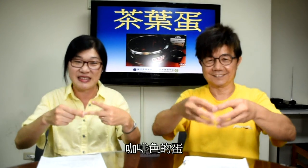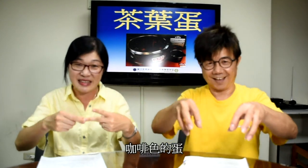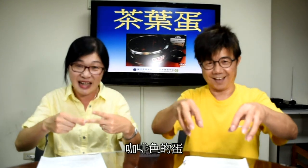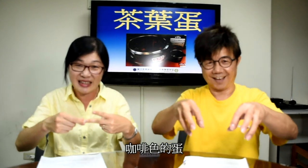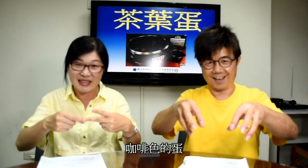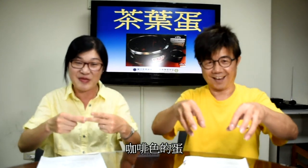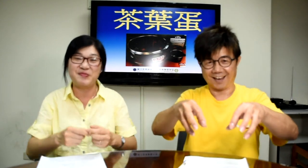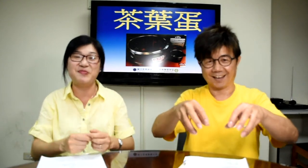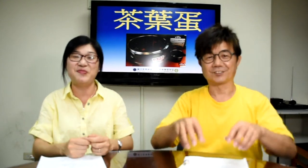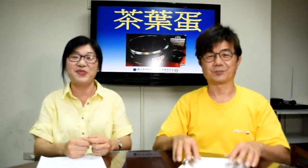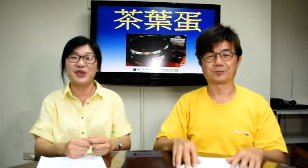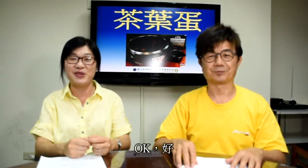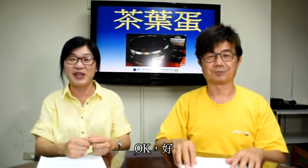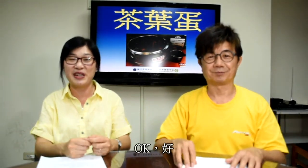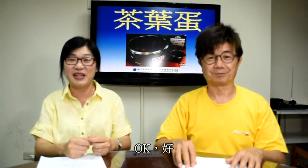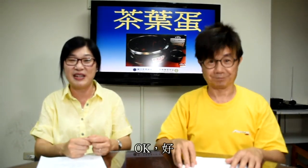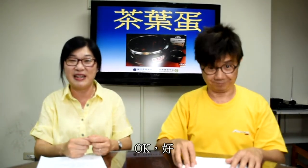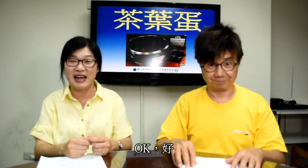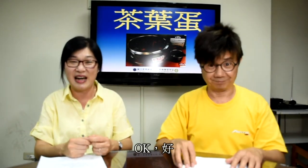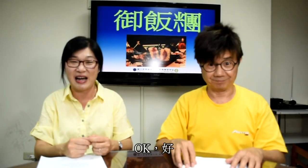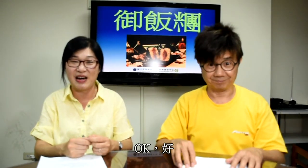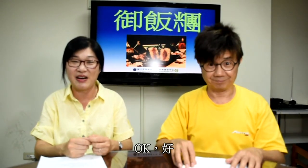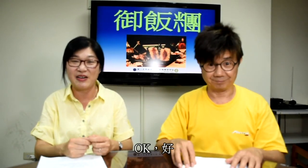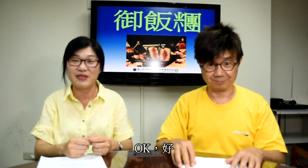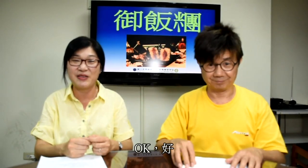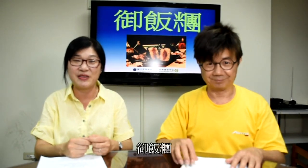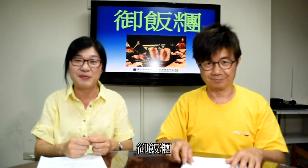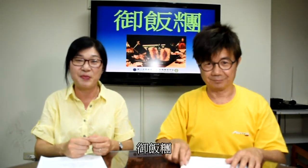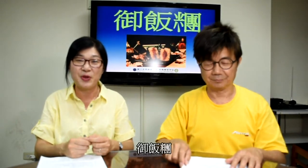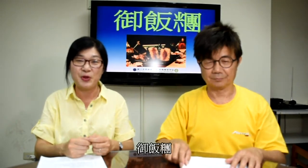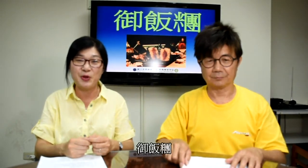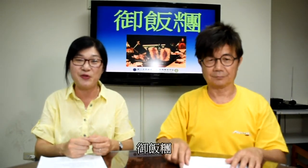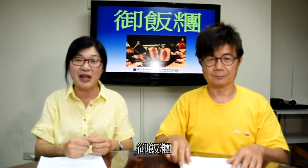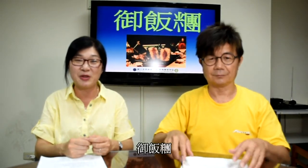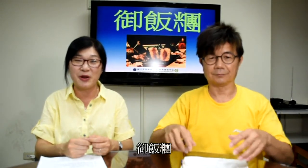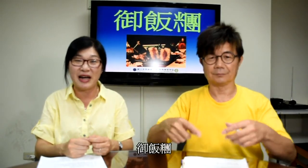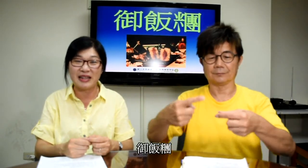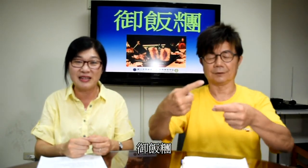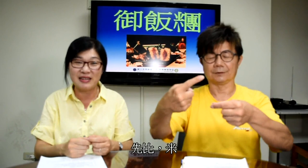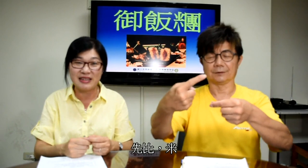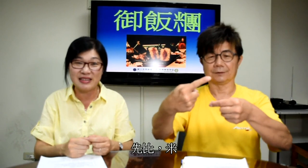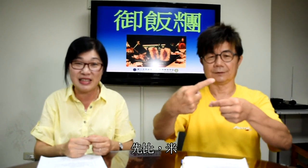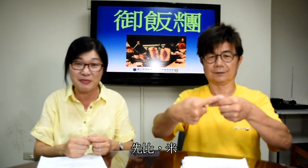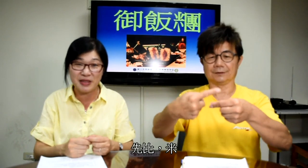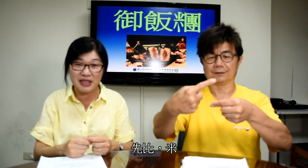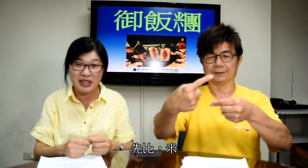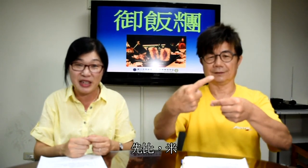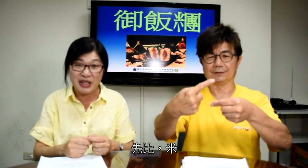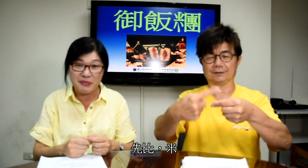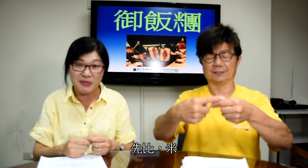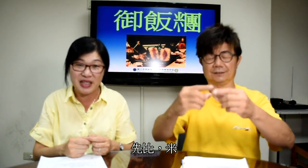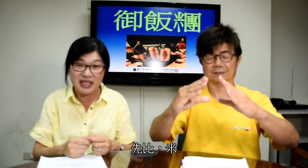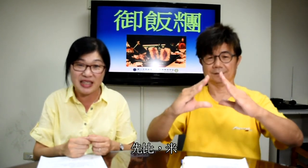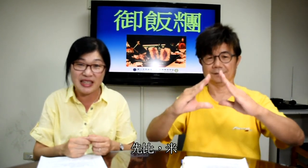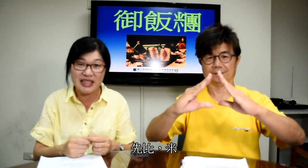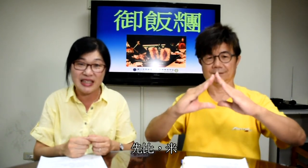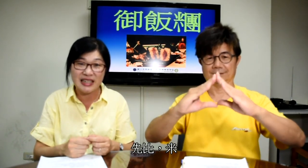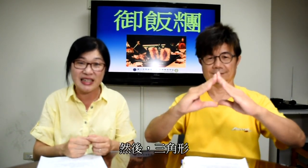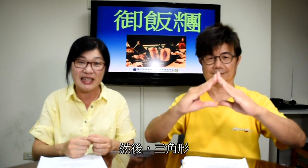蛋，OK， 好，玉饭团，先比米，